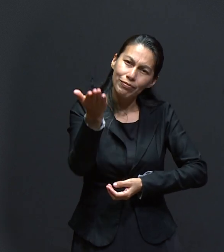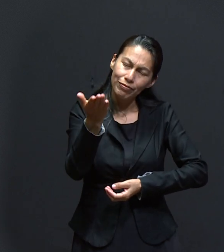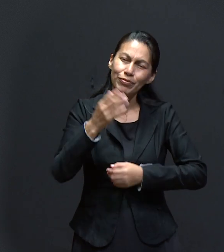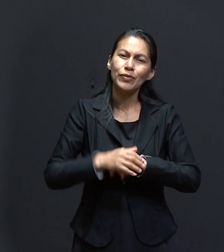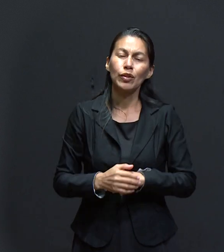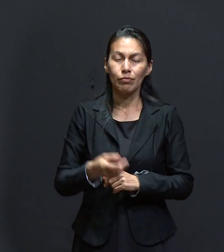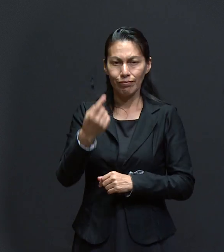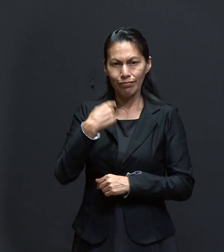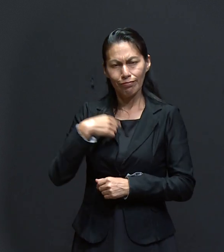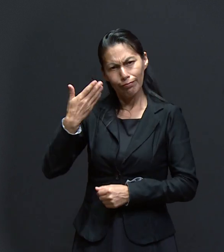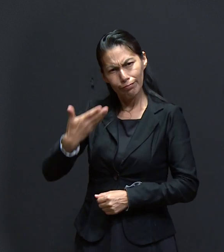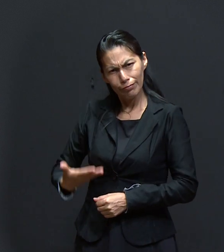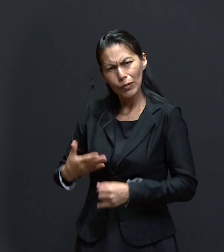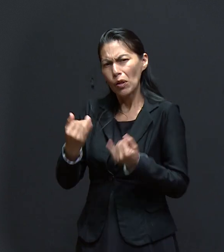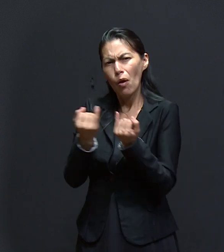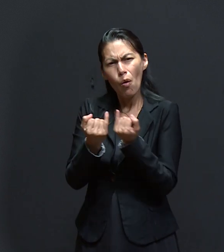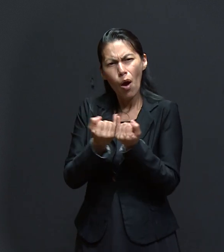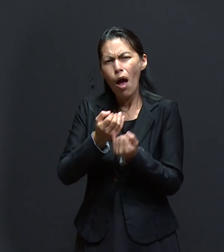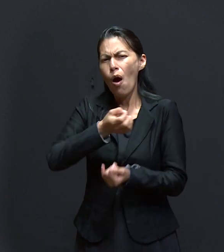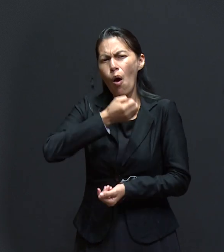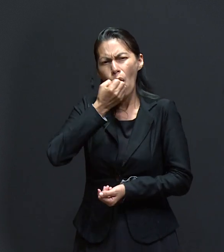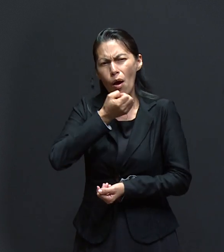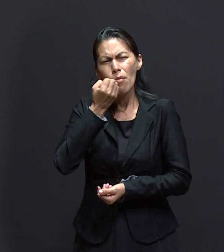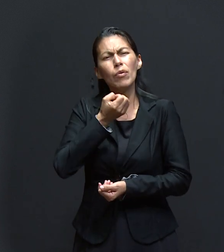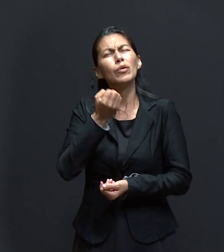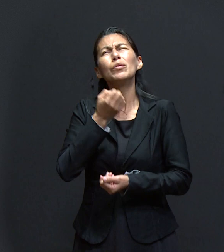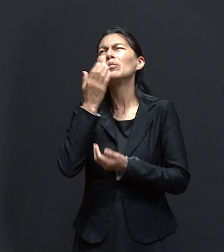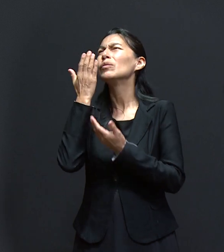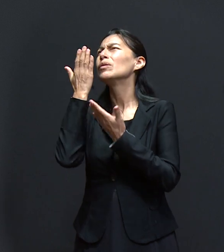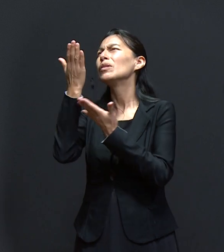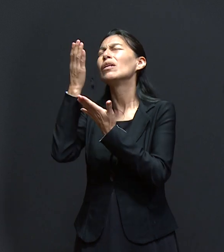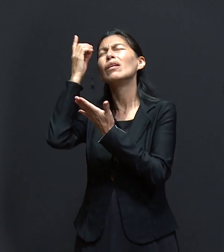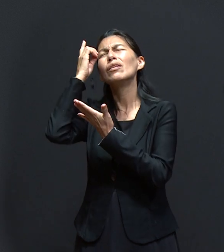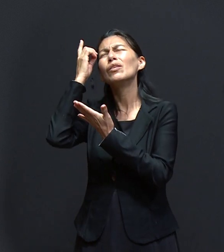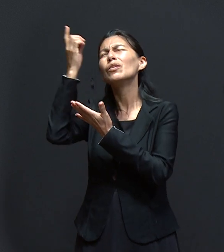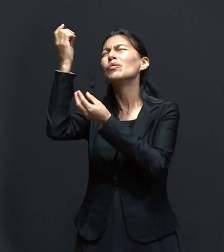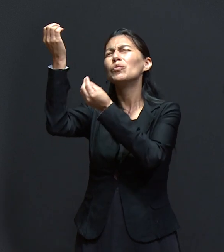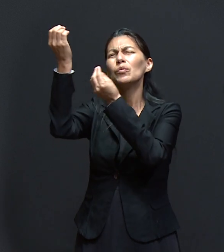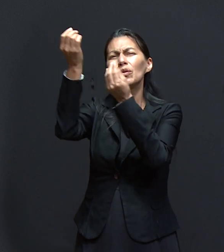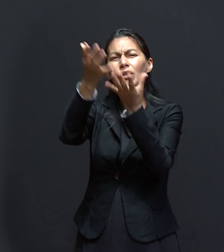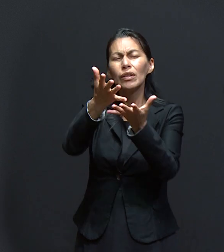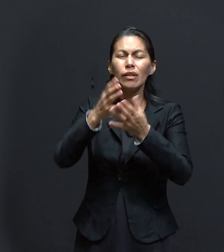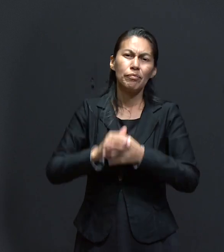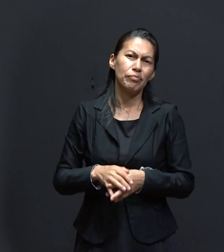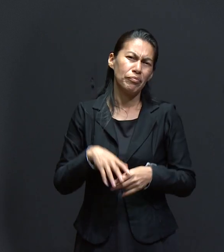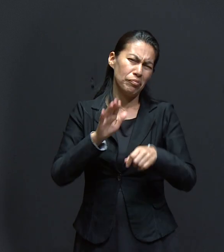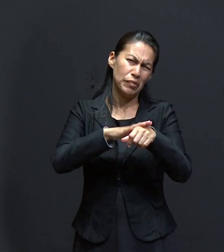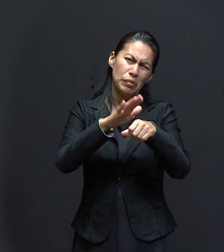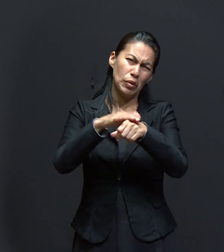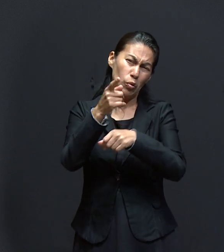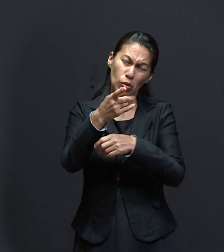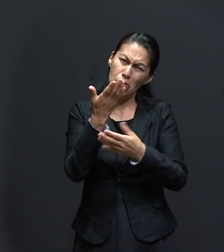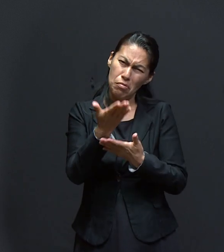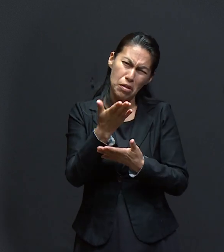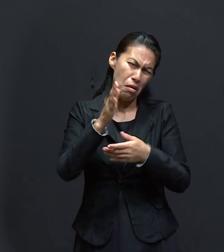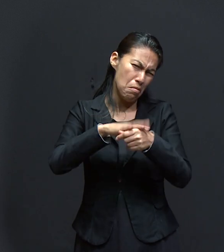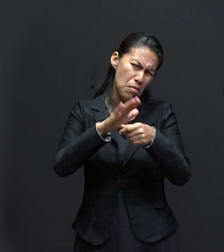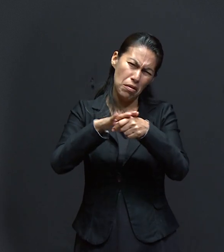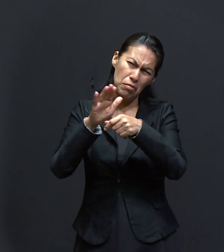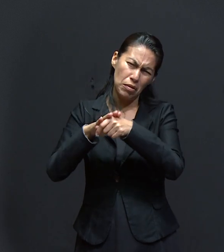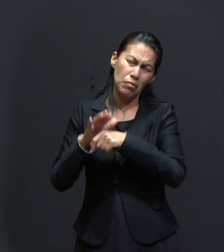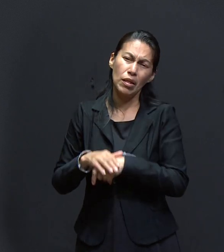oraciones y un servidor también pidiendo no solamente por lo que ustedes están diciendo sino por más